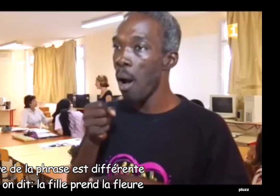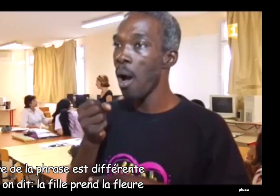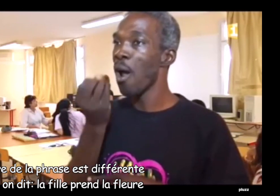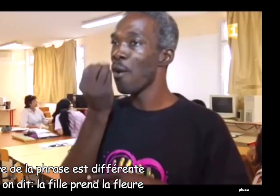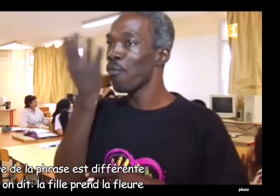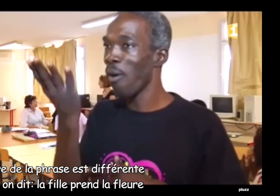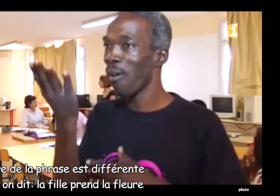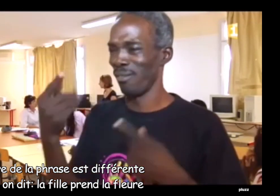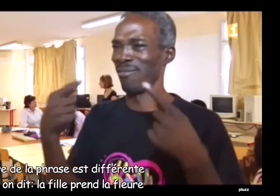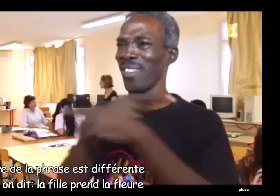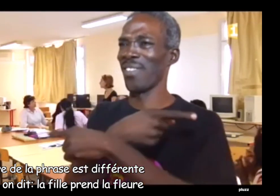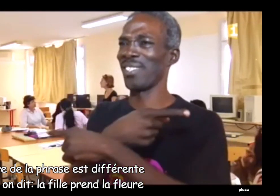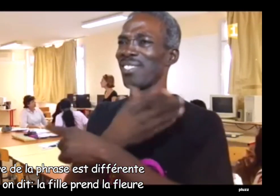la fleur. Voilà.